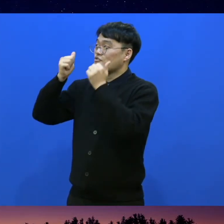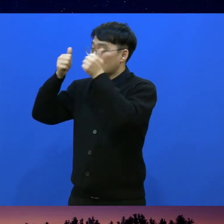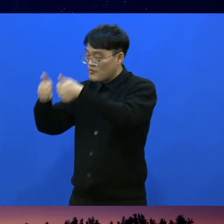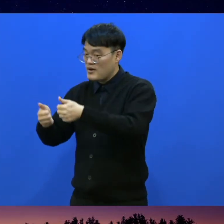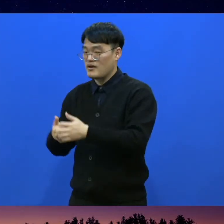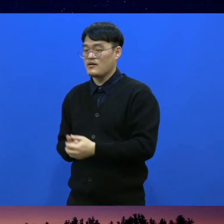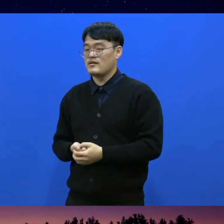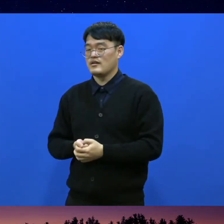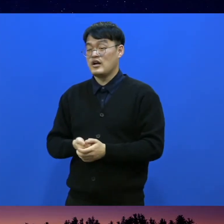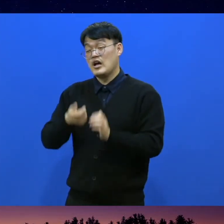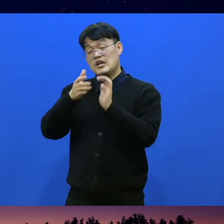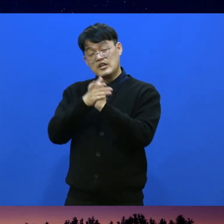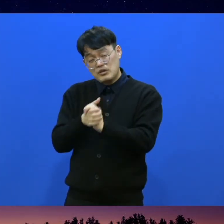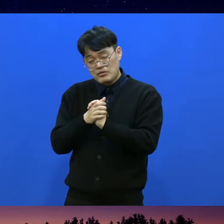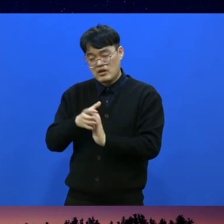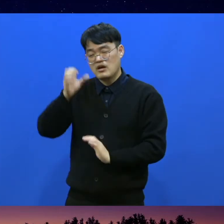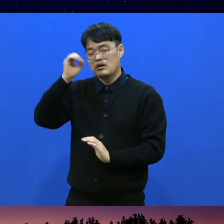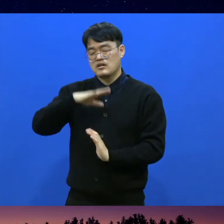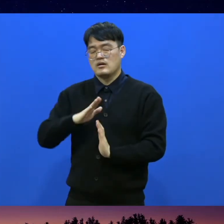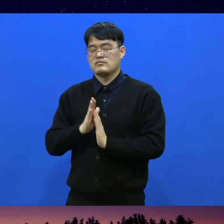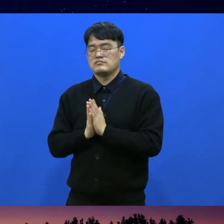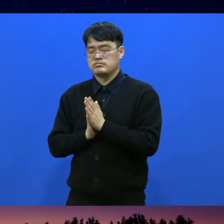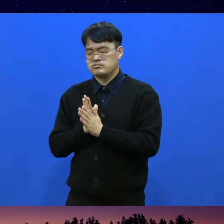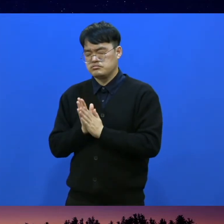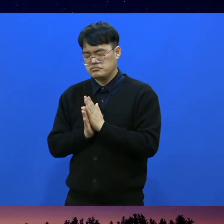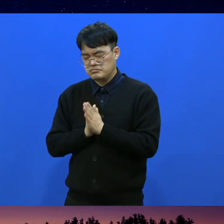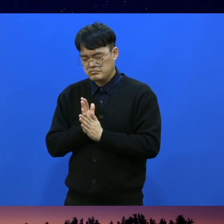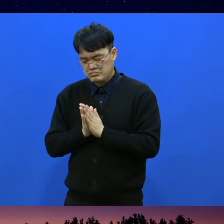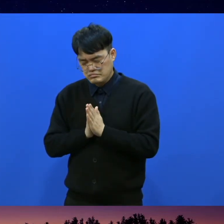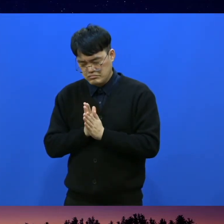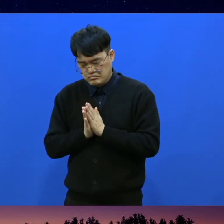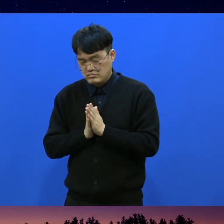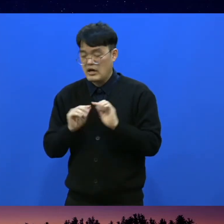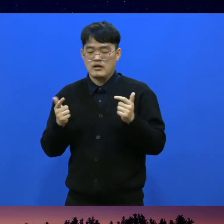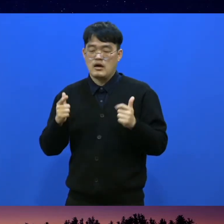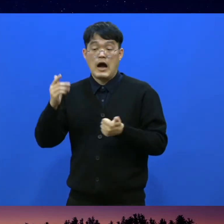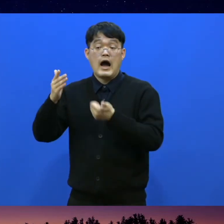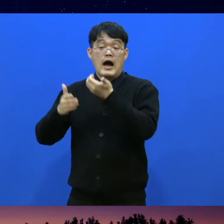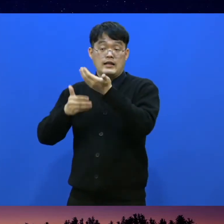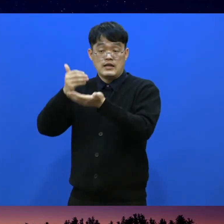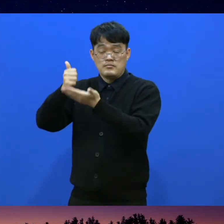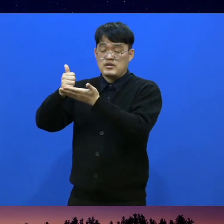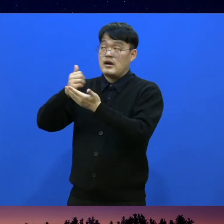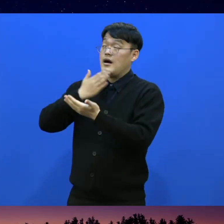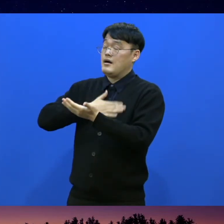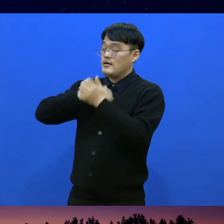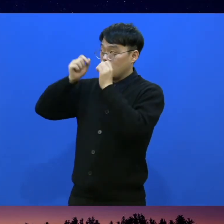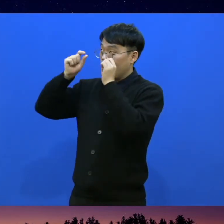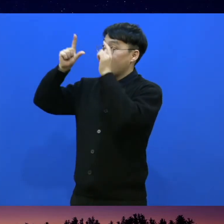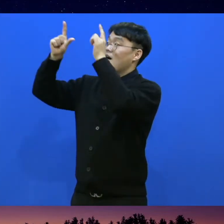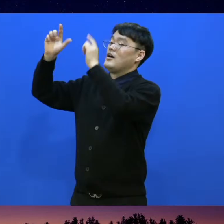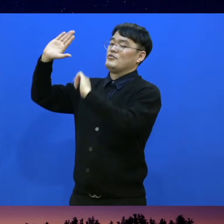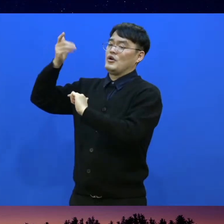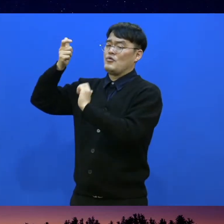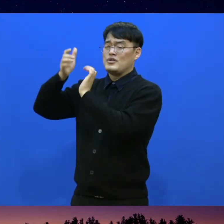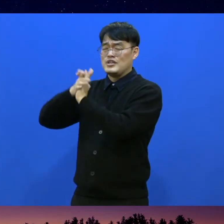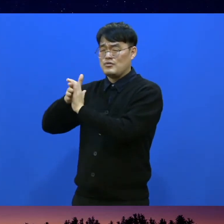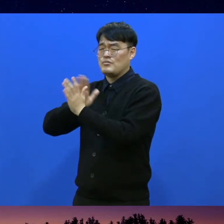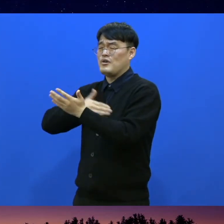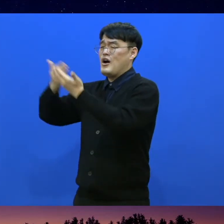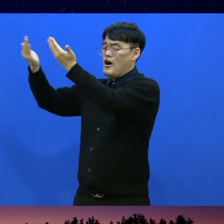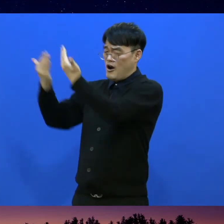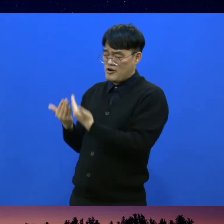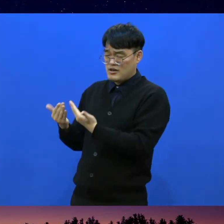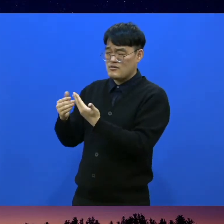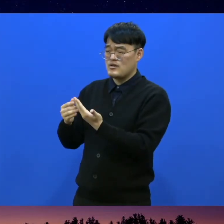기도는 그냥 단순히 명상이 아닙니다. 체면요법이 아니에요. 기도를 통해서 하나님을 알아가는 것이고 기도는 무엇을 얻기 위한 수단